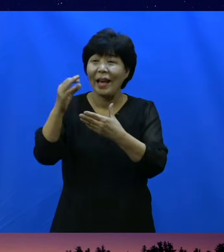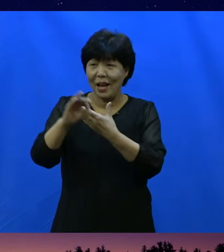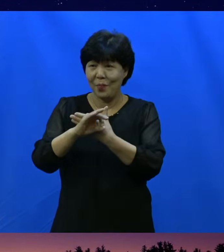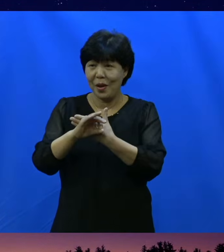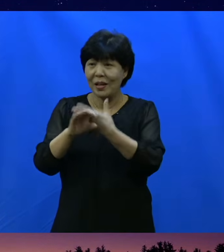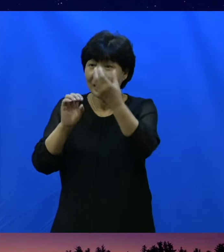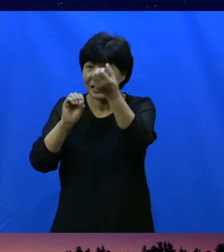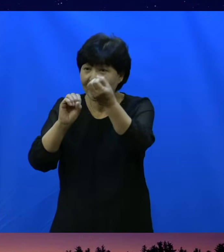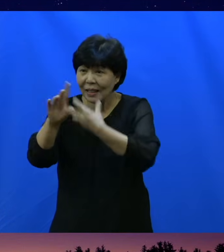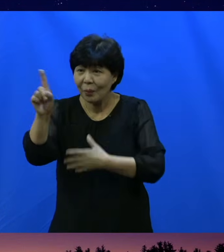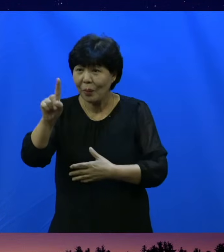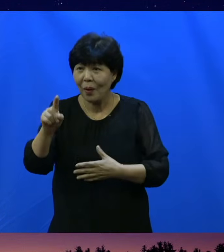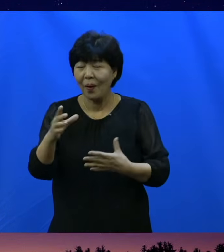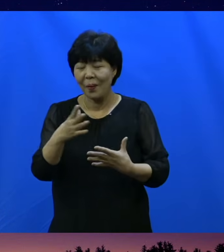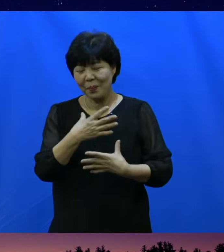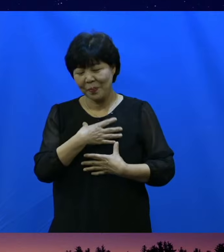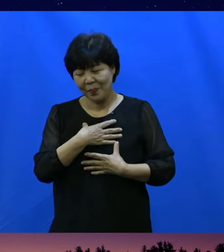기쁨.